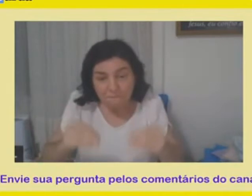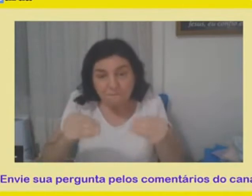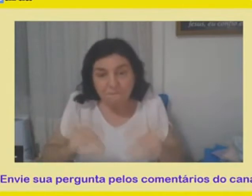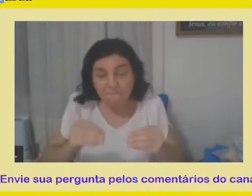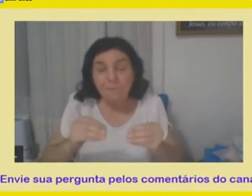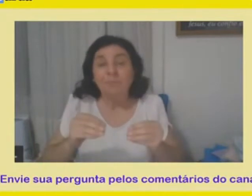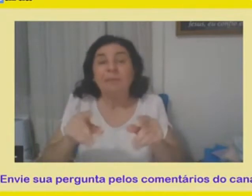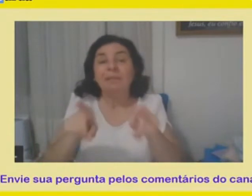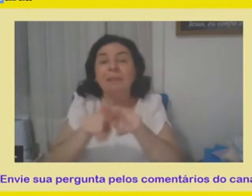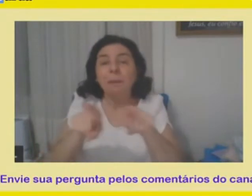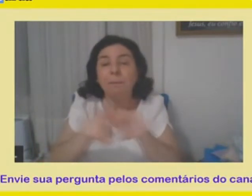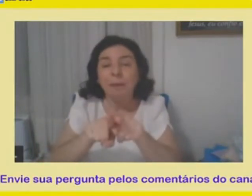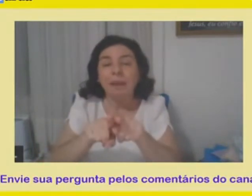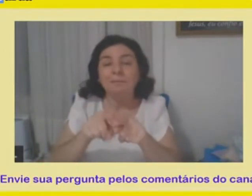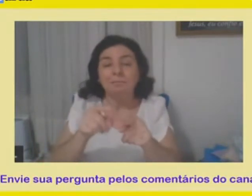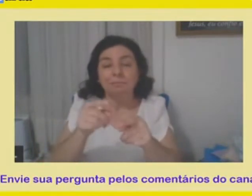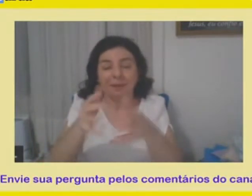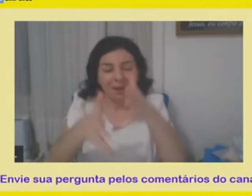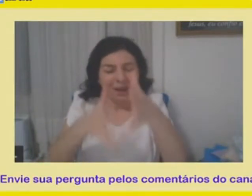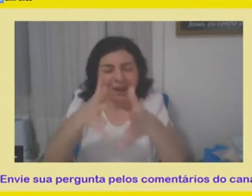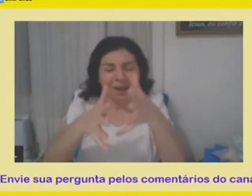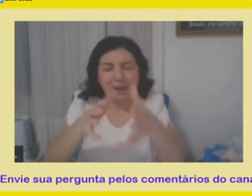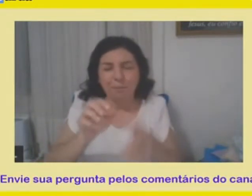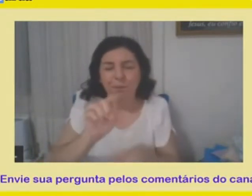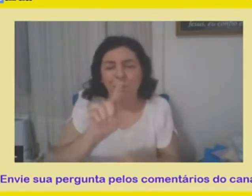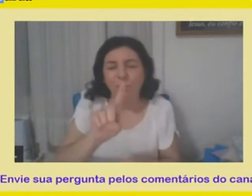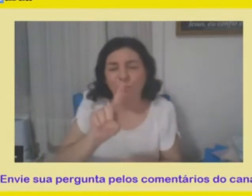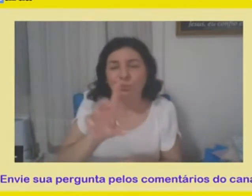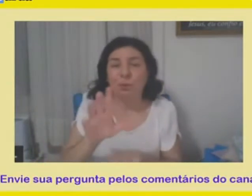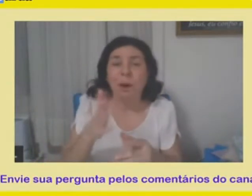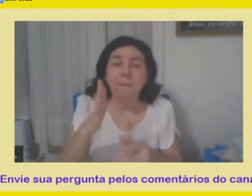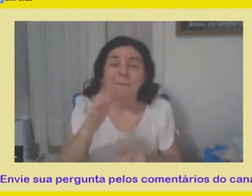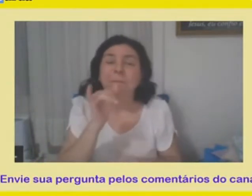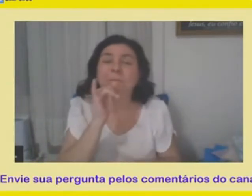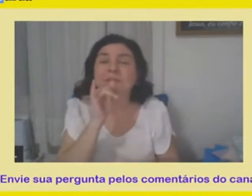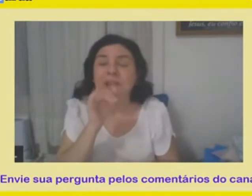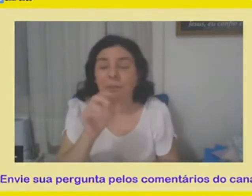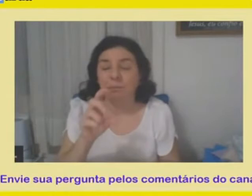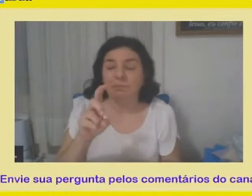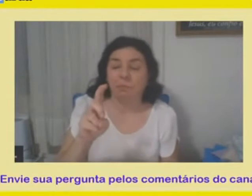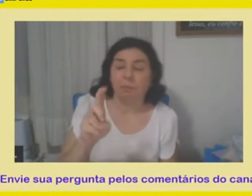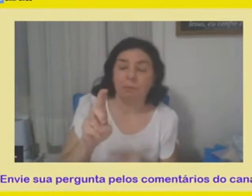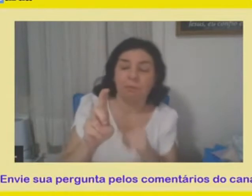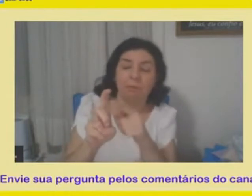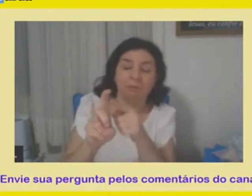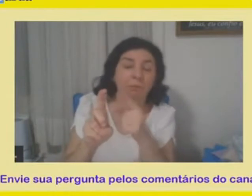Pode utilizar esse. Eles têm muita dificuldade para poder colocar.